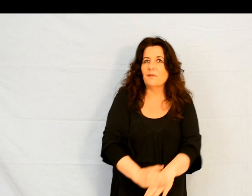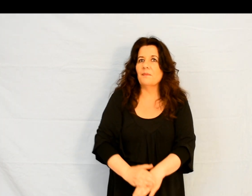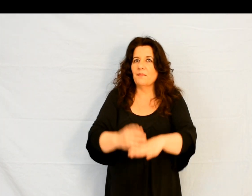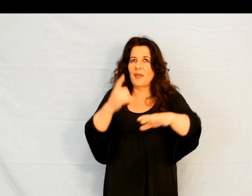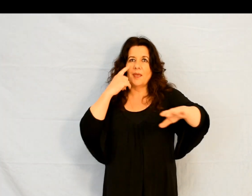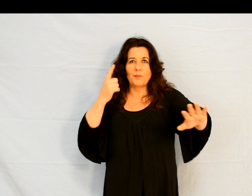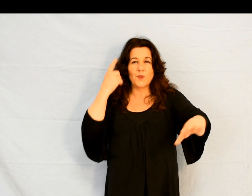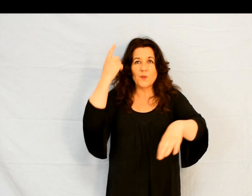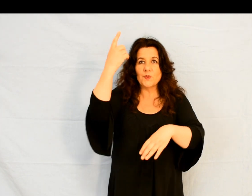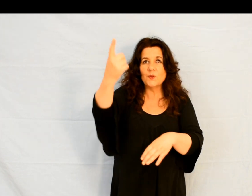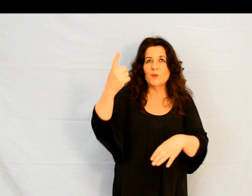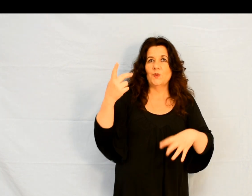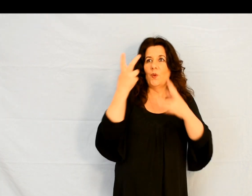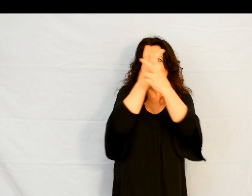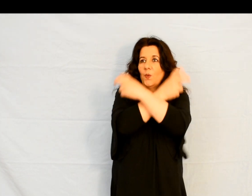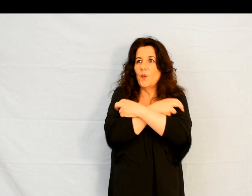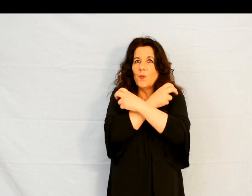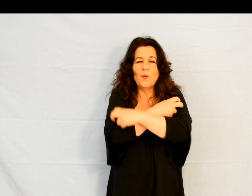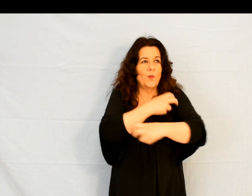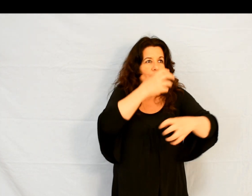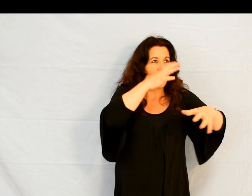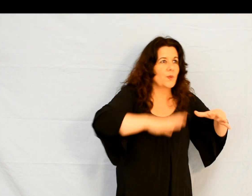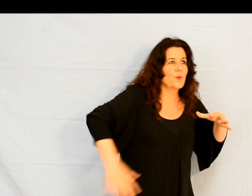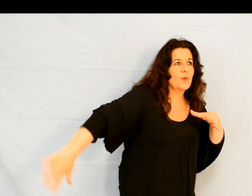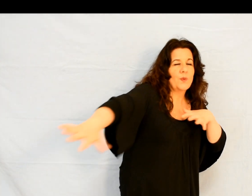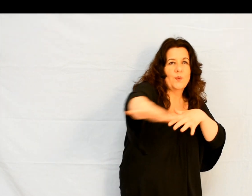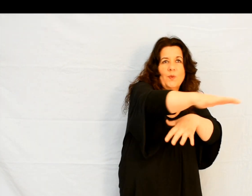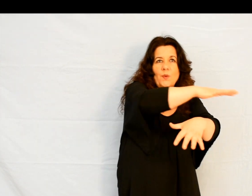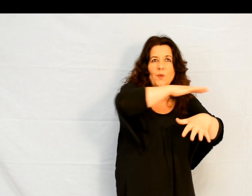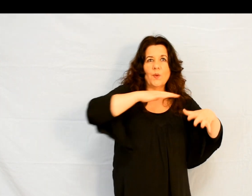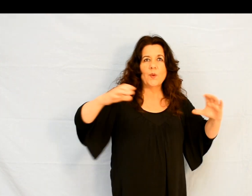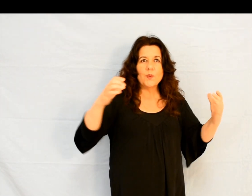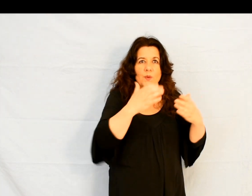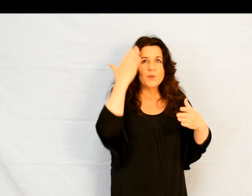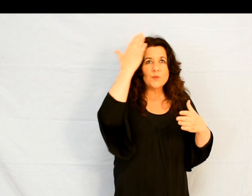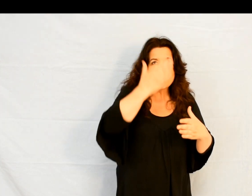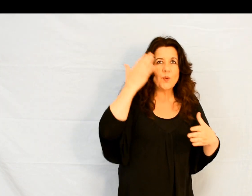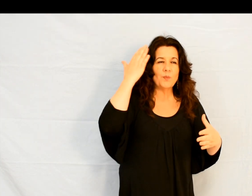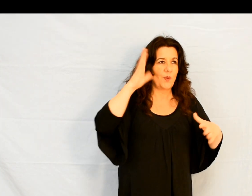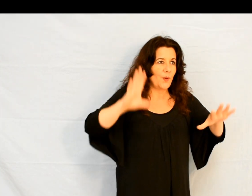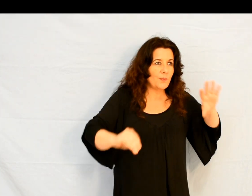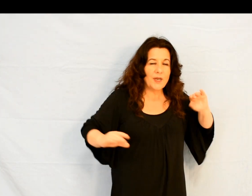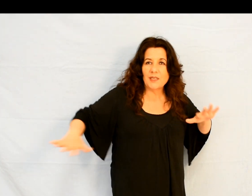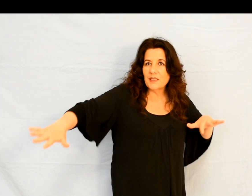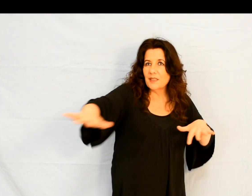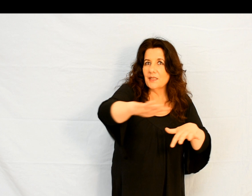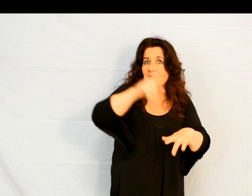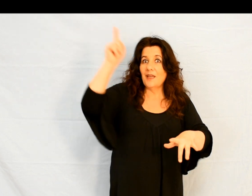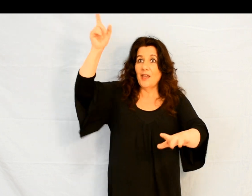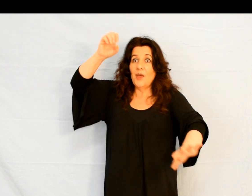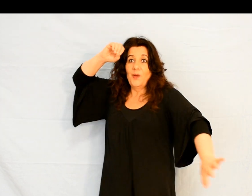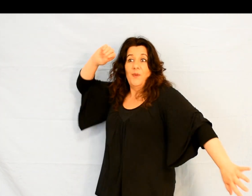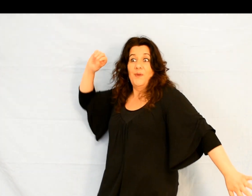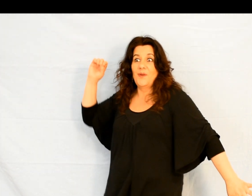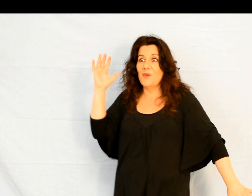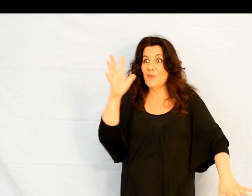Il lance la lumière et elle prend sa course. Il la rappelle et